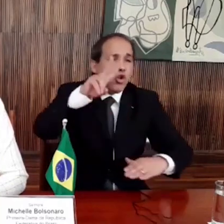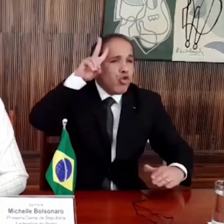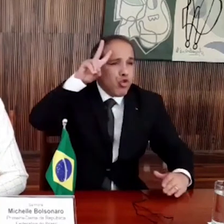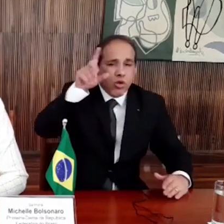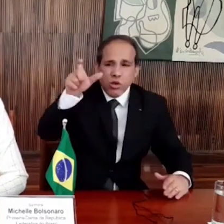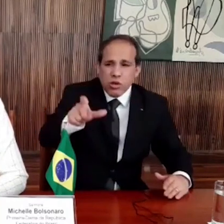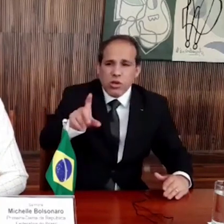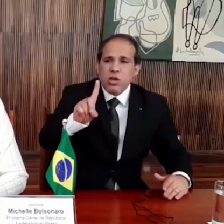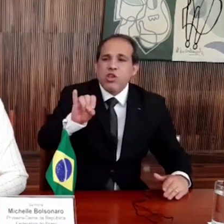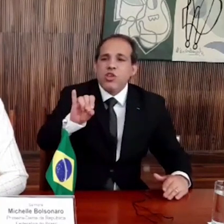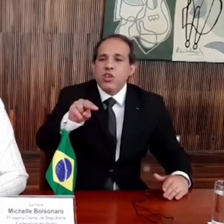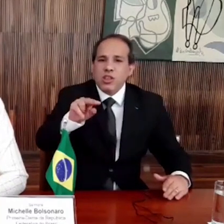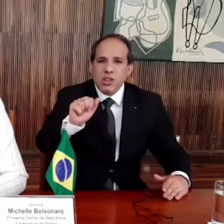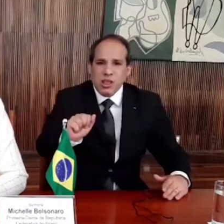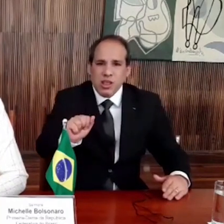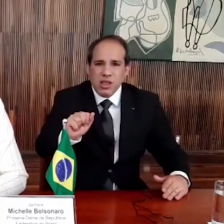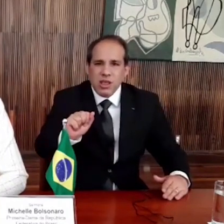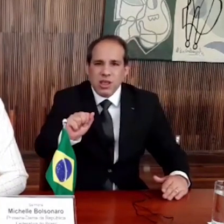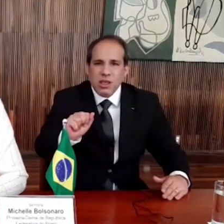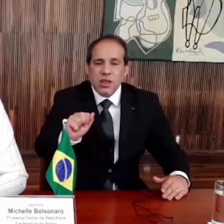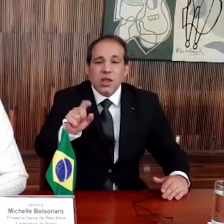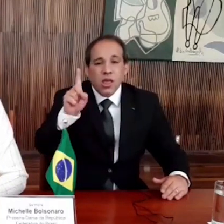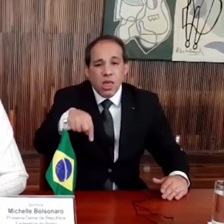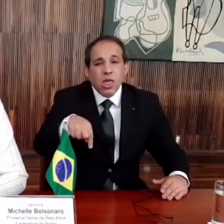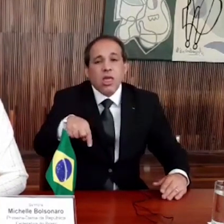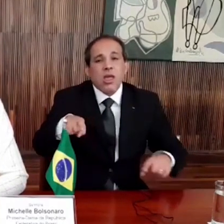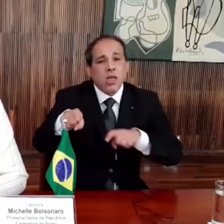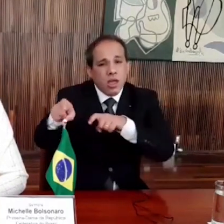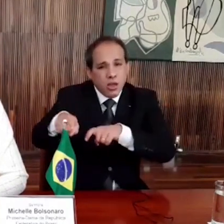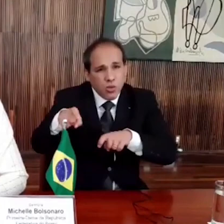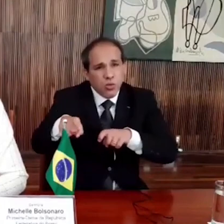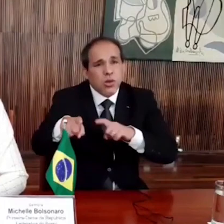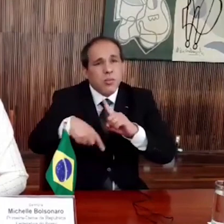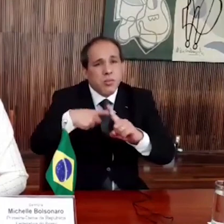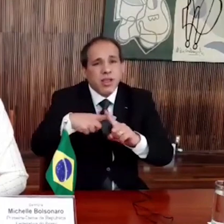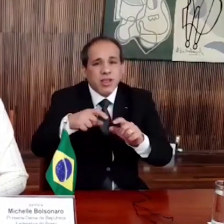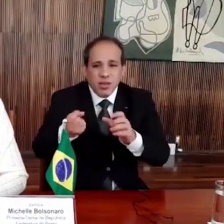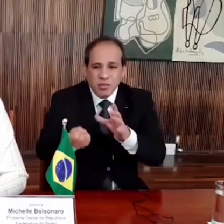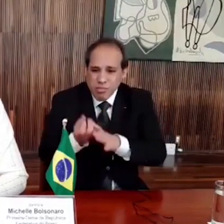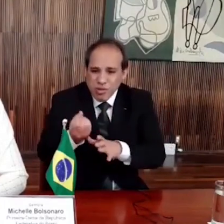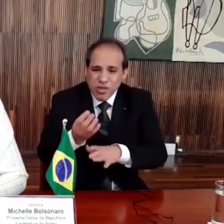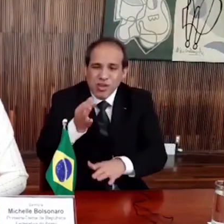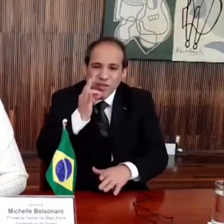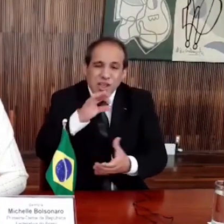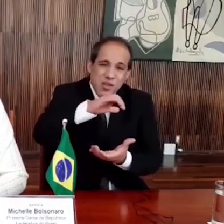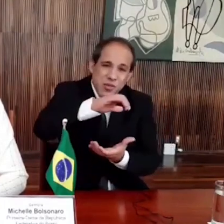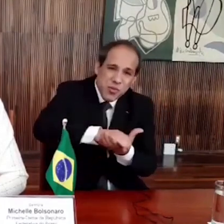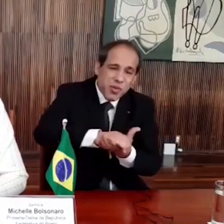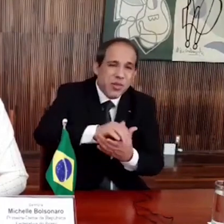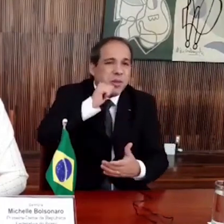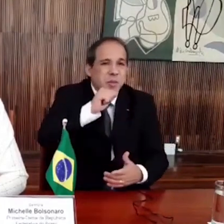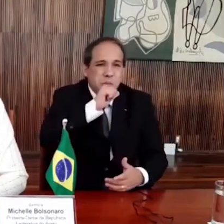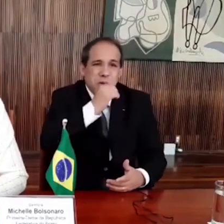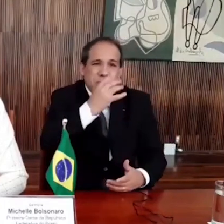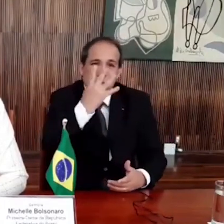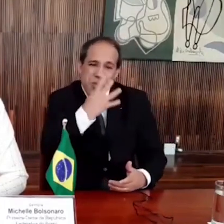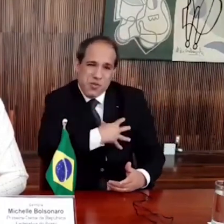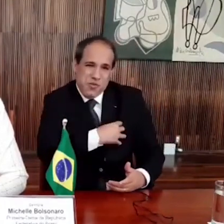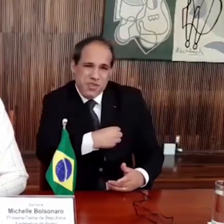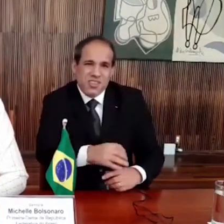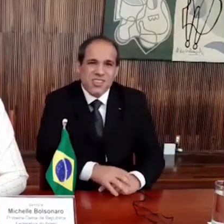Diná Pagoyá Suruí, agricultora, cafeicultora, esposa e mãe de